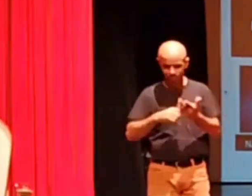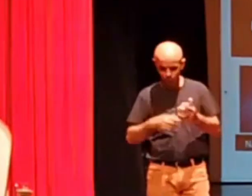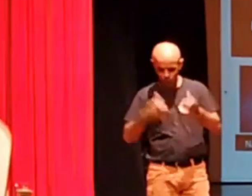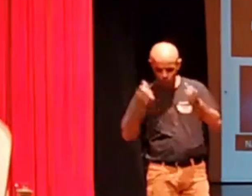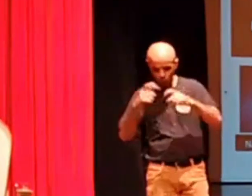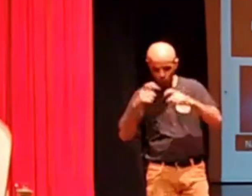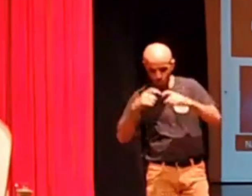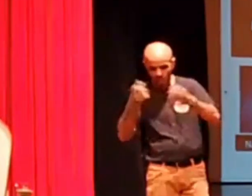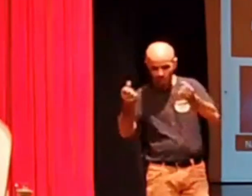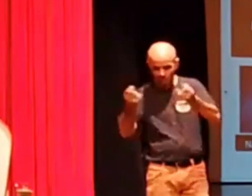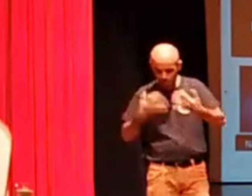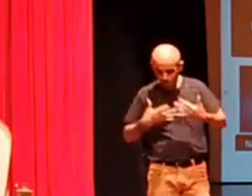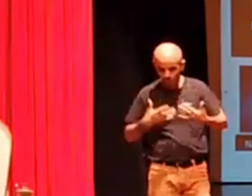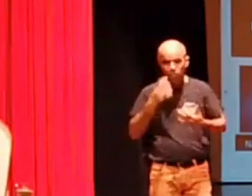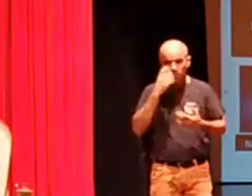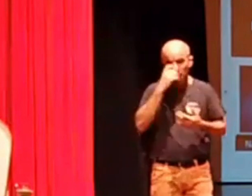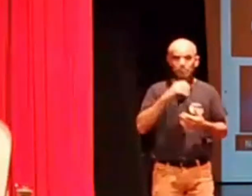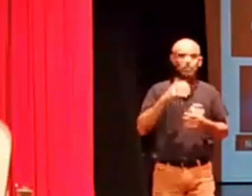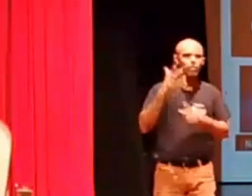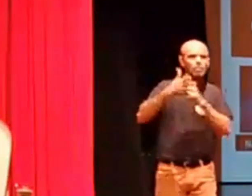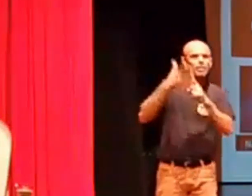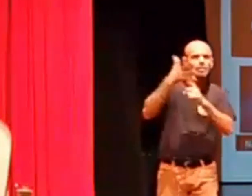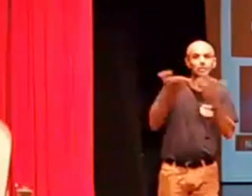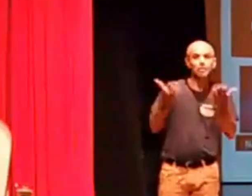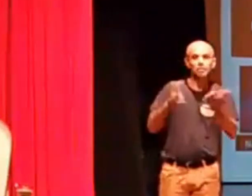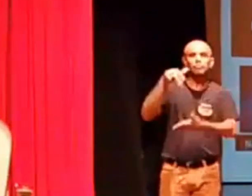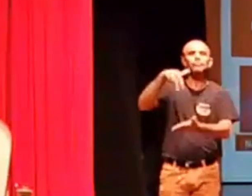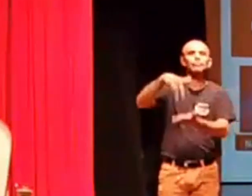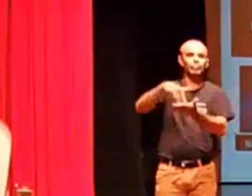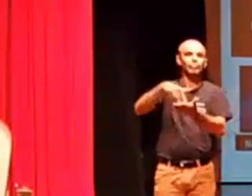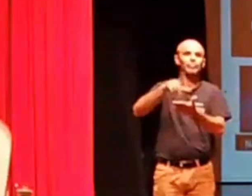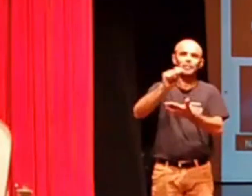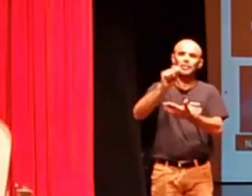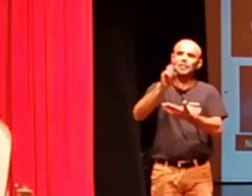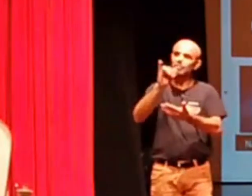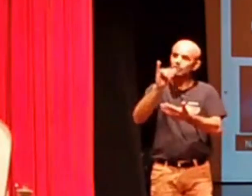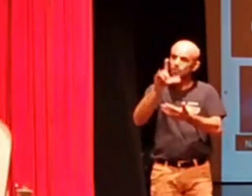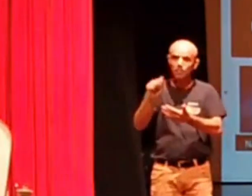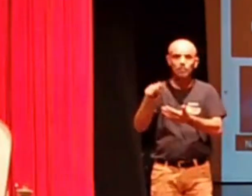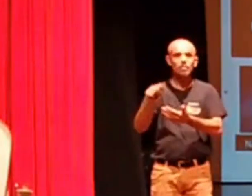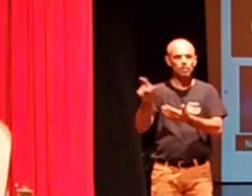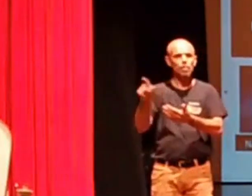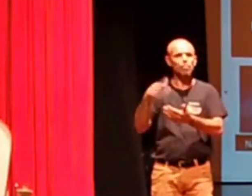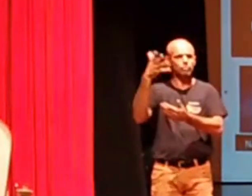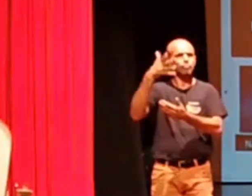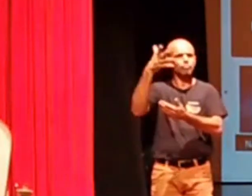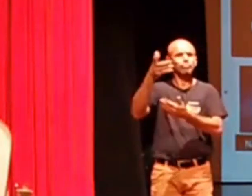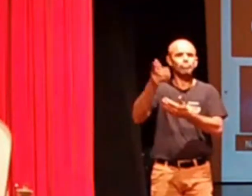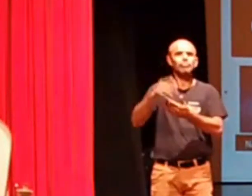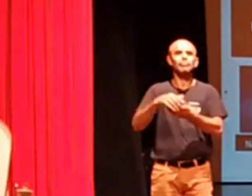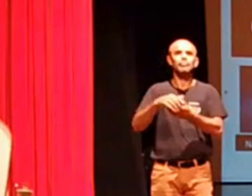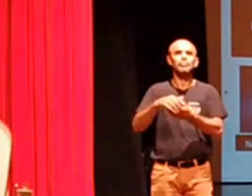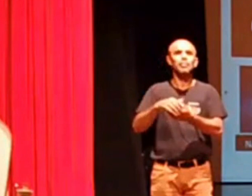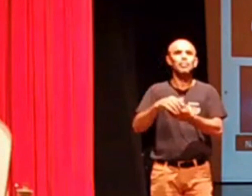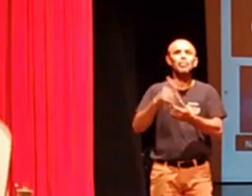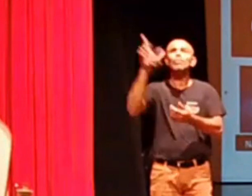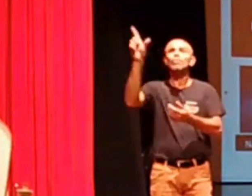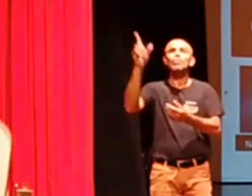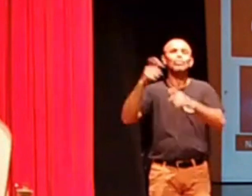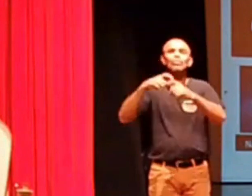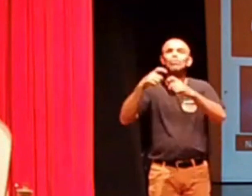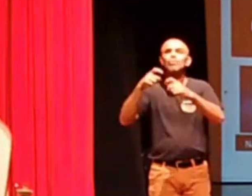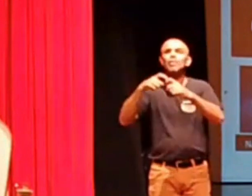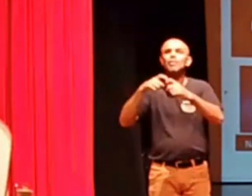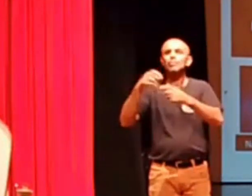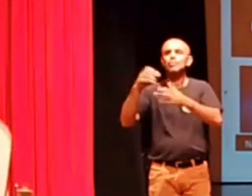que foi através de um dos palestrantes que vai estar aqui, que é o Dr. Gabriel Bessa, mas além dele, nenhum médico nunca me indicou paciente